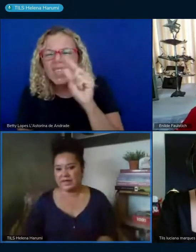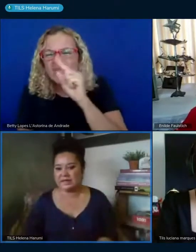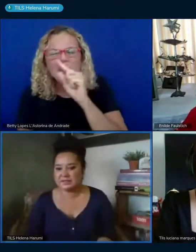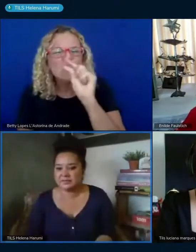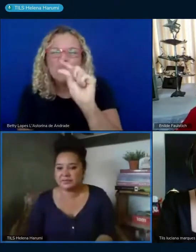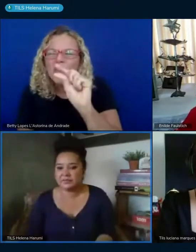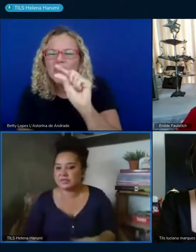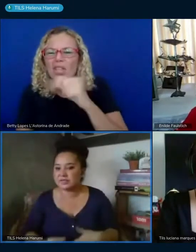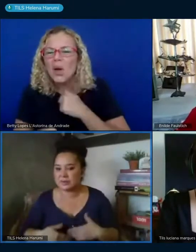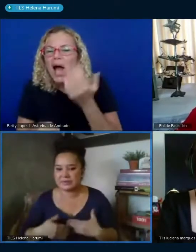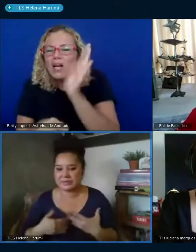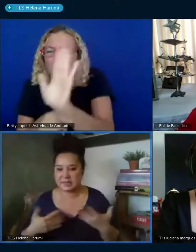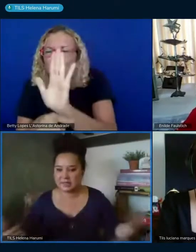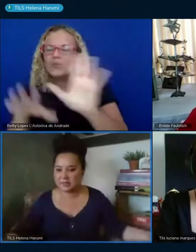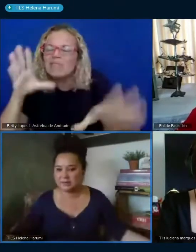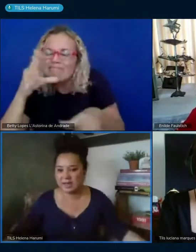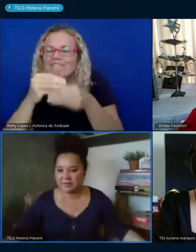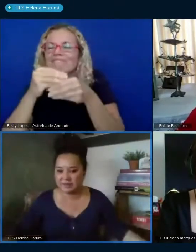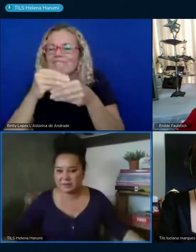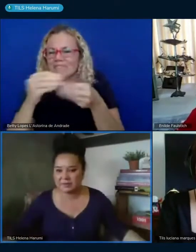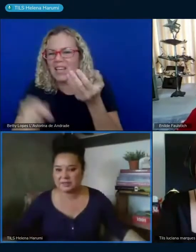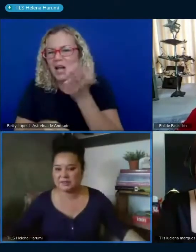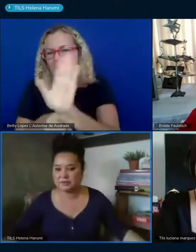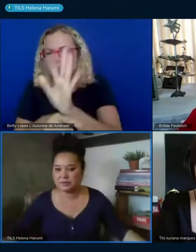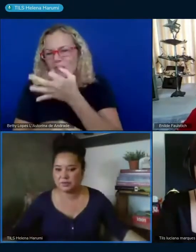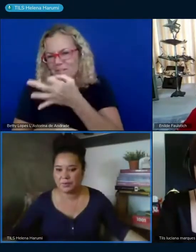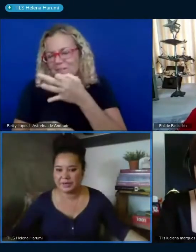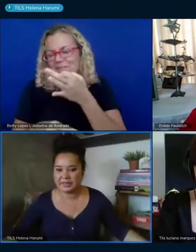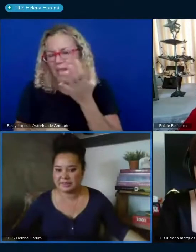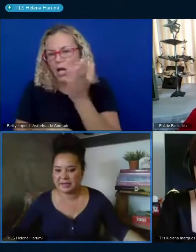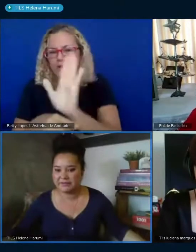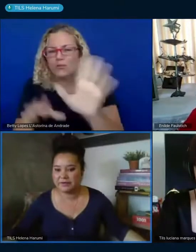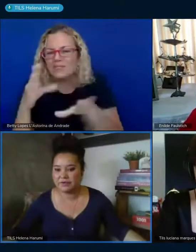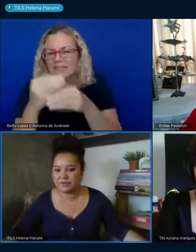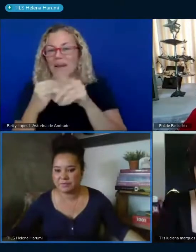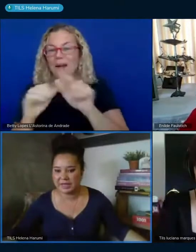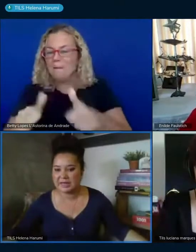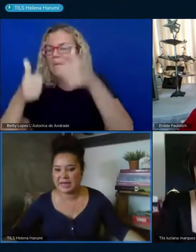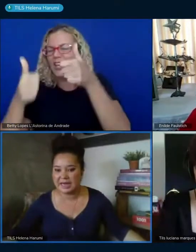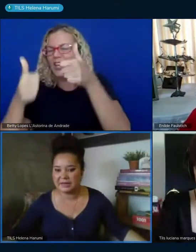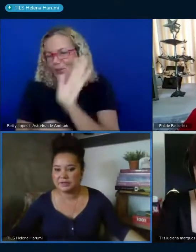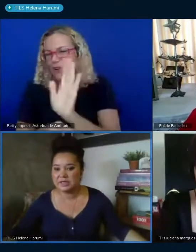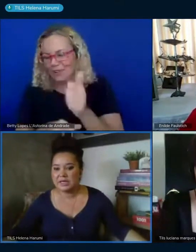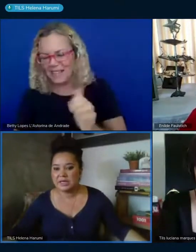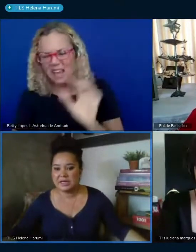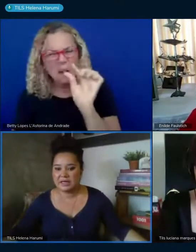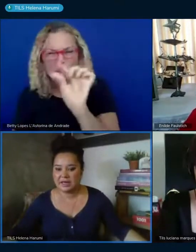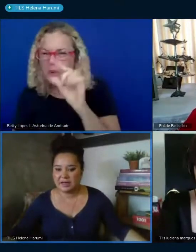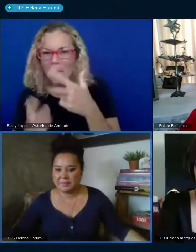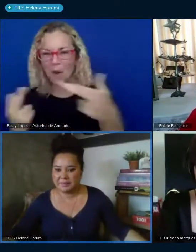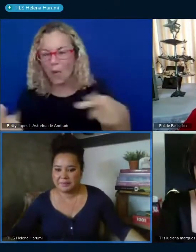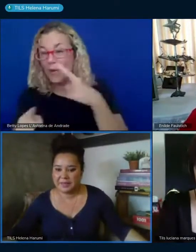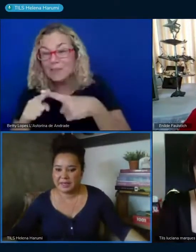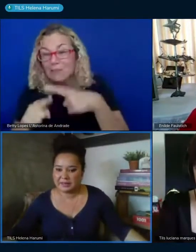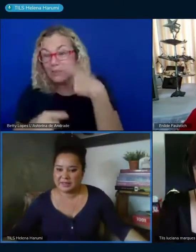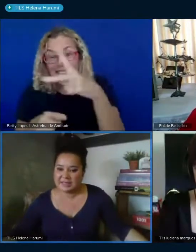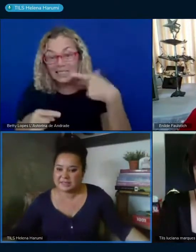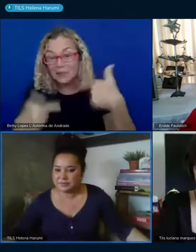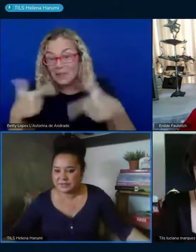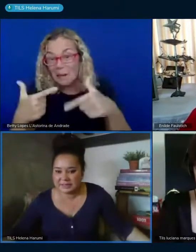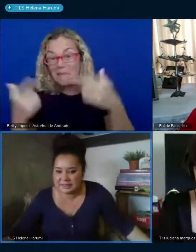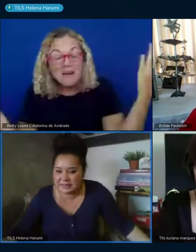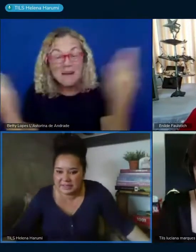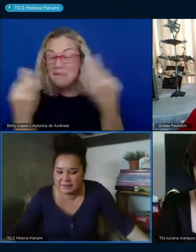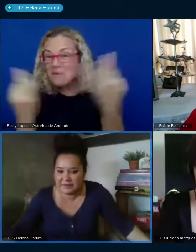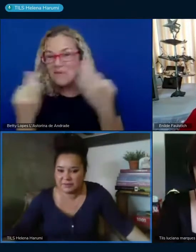leitura da tese, muitas coisas que eu estava tentando compreender ficou bem claro, e pela